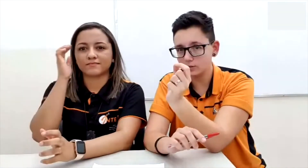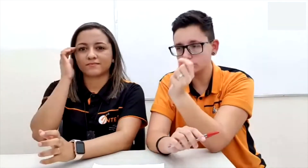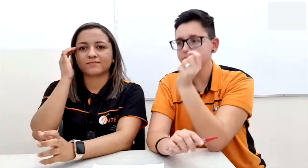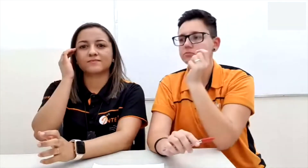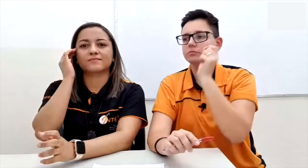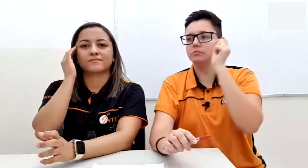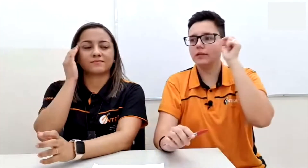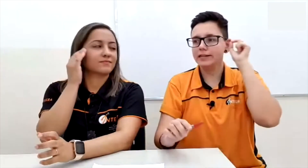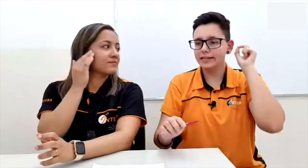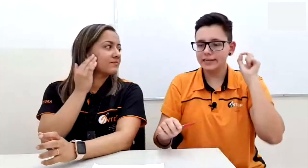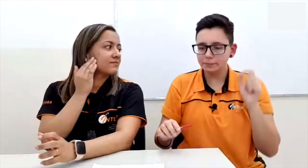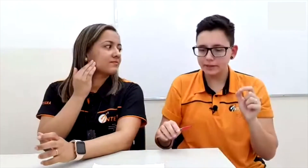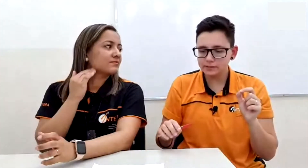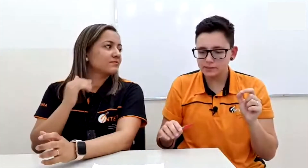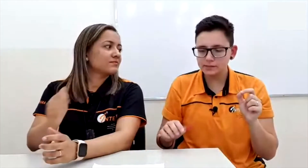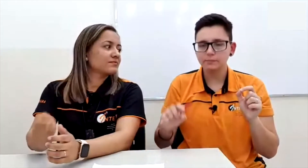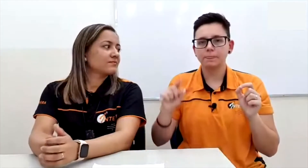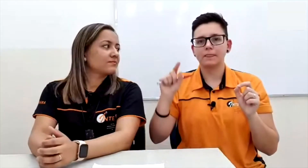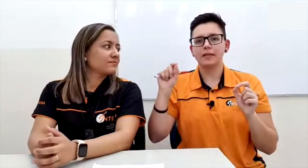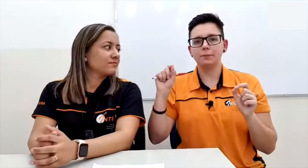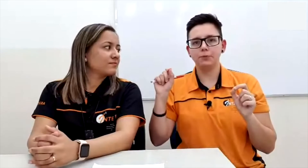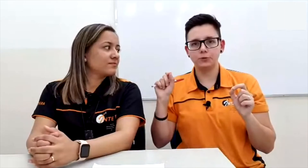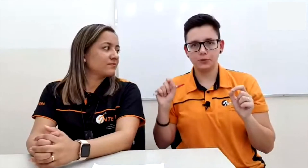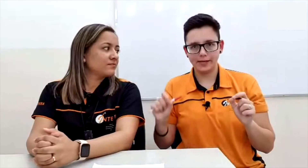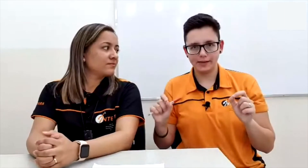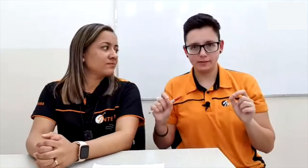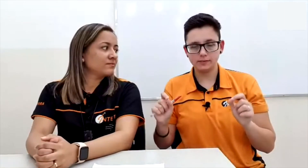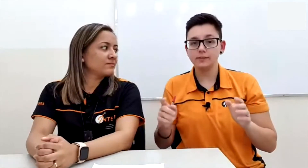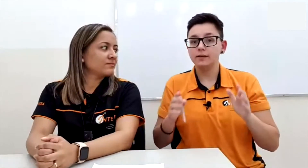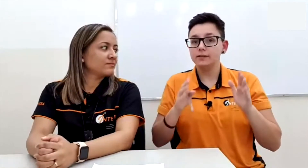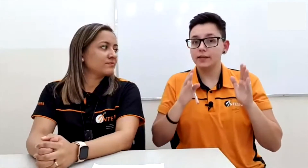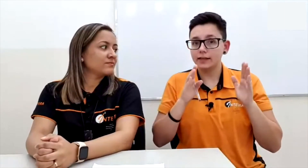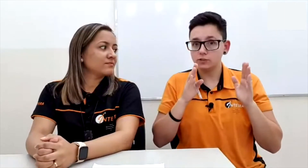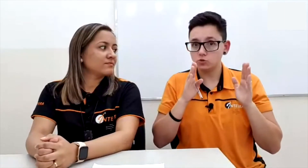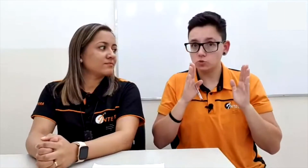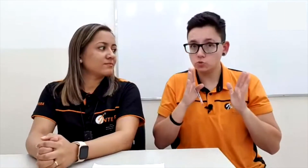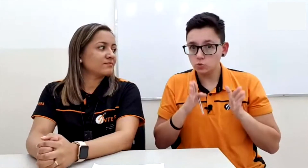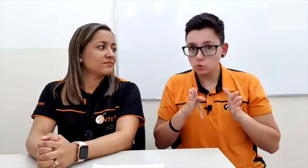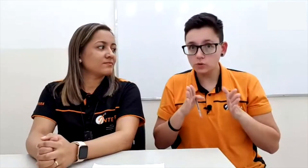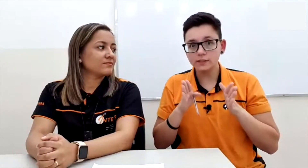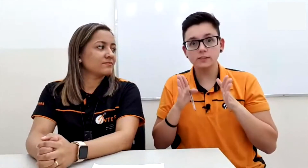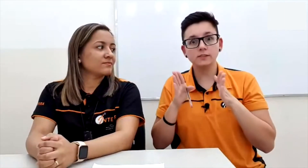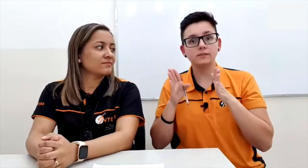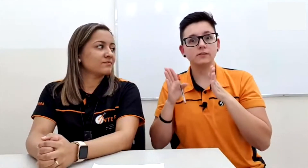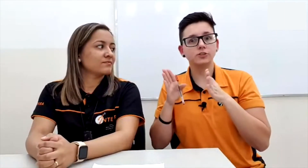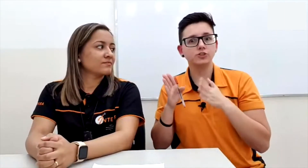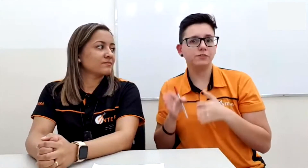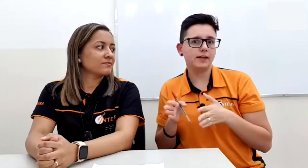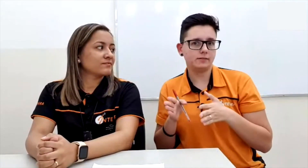caderno. Libras e português têm estruturas